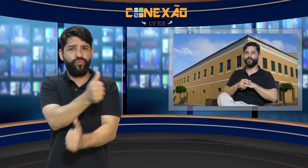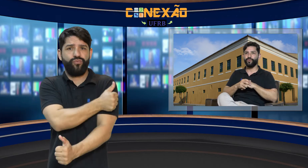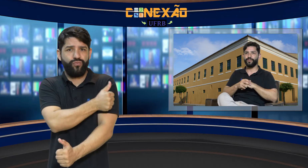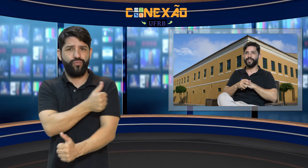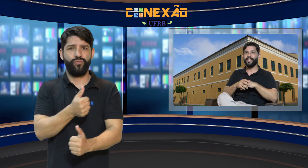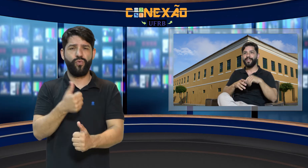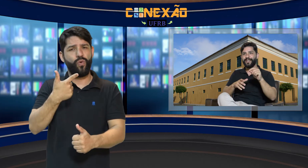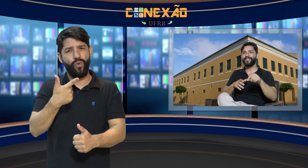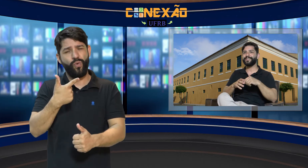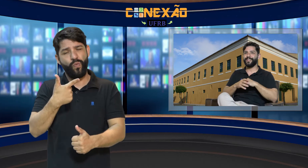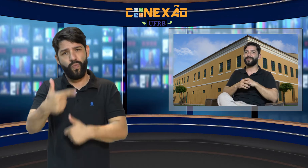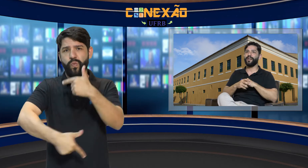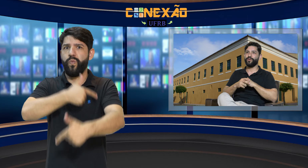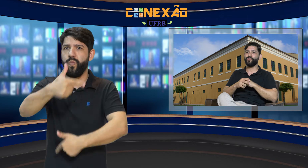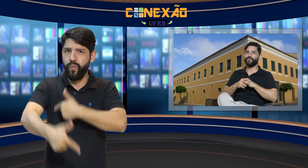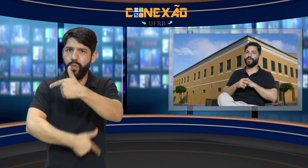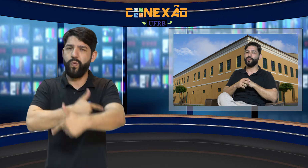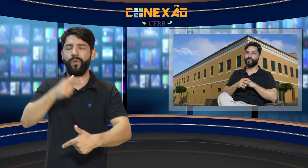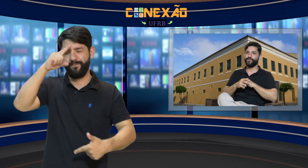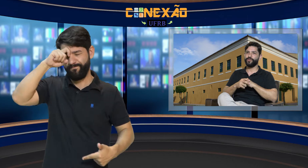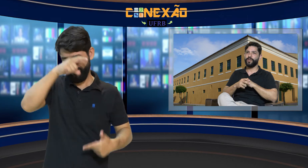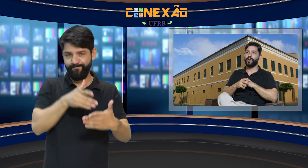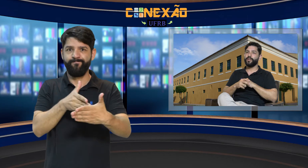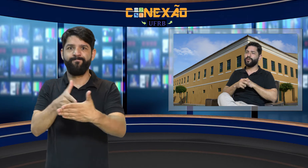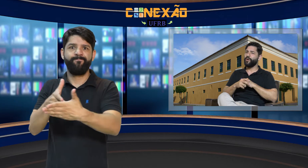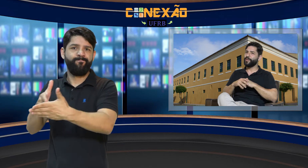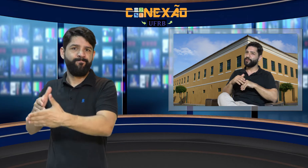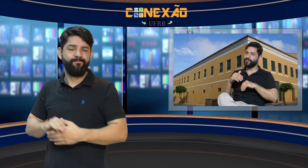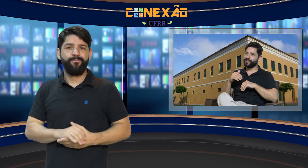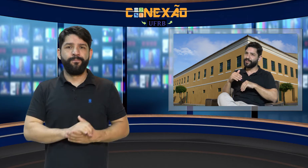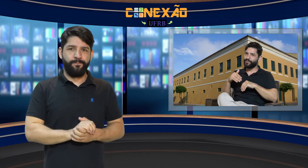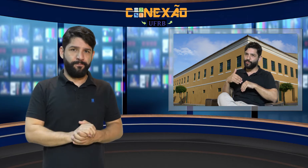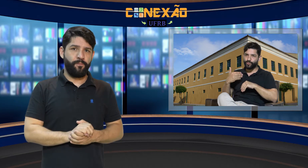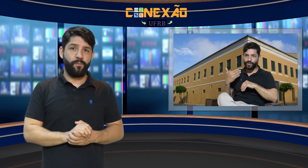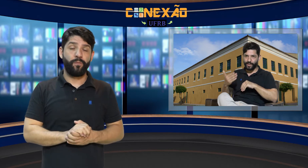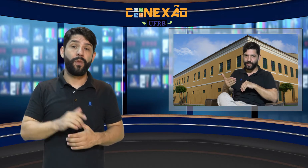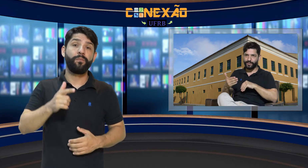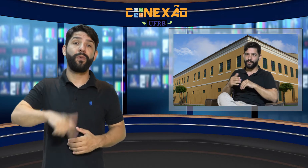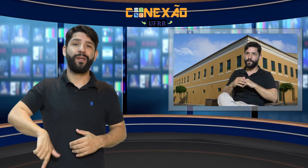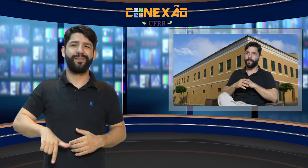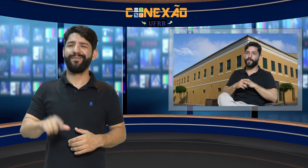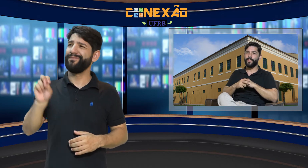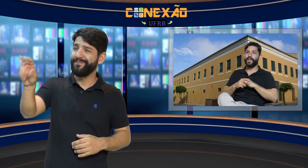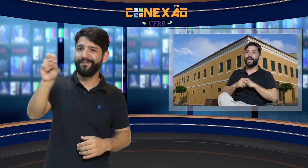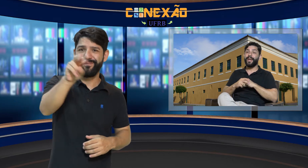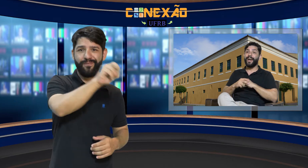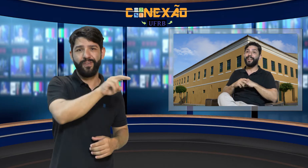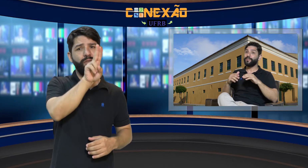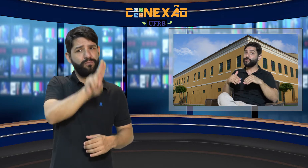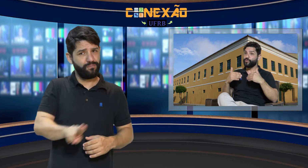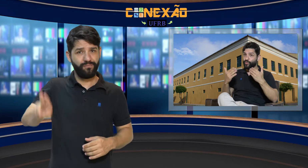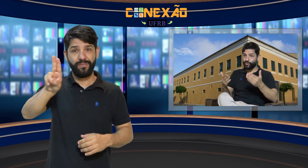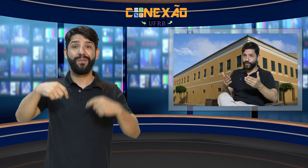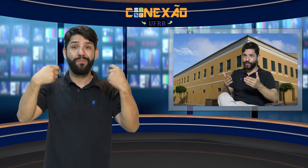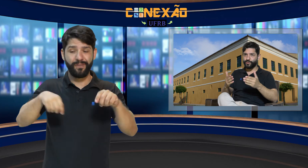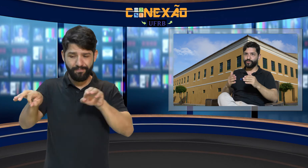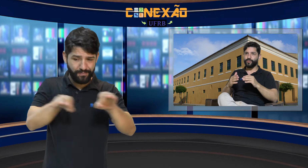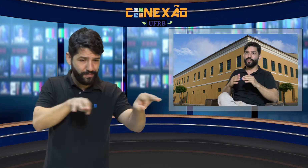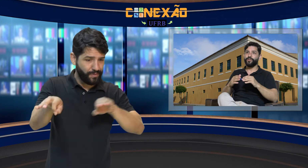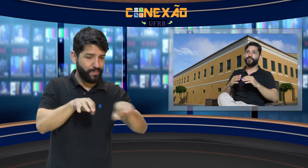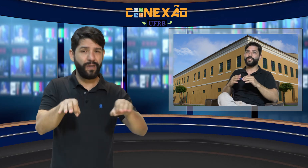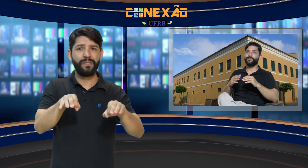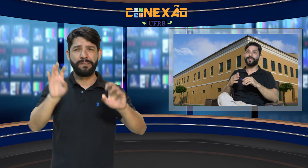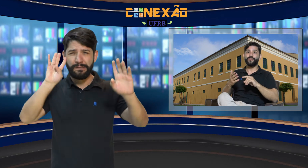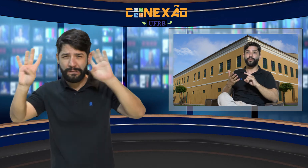como monitores lá na sala de aula com os alunos. Então, realmente é um desafio muito grande. Além de tudo